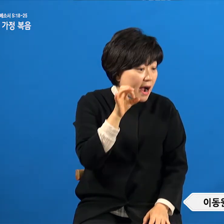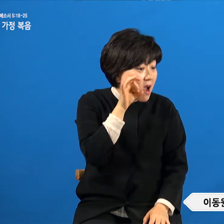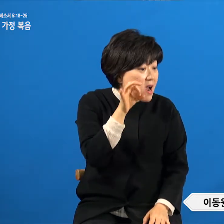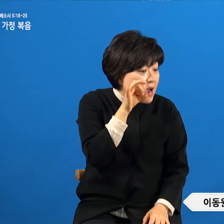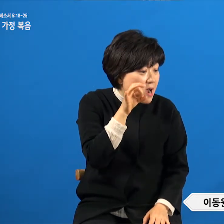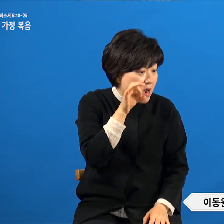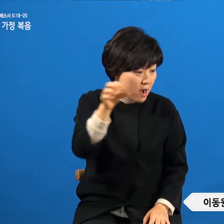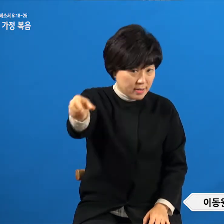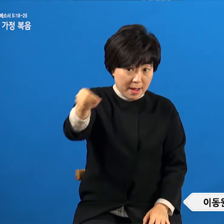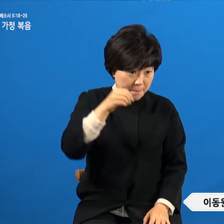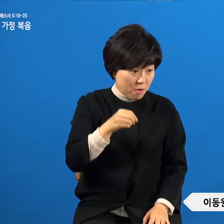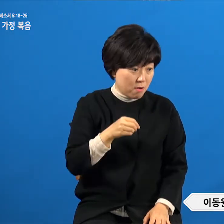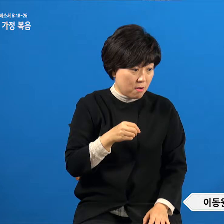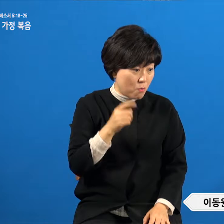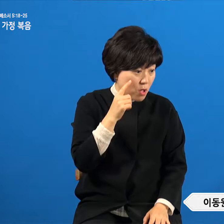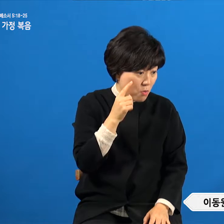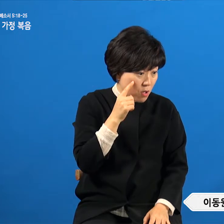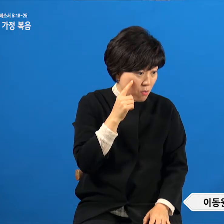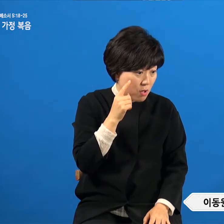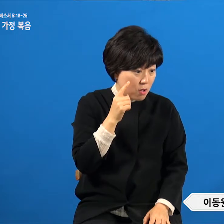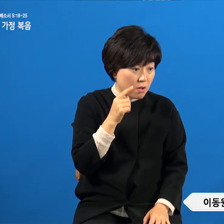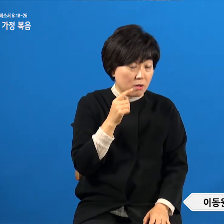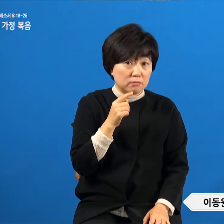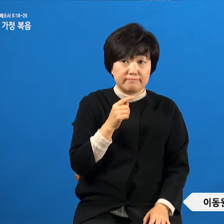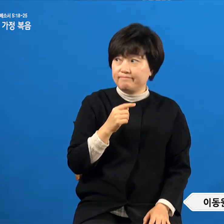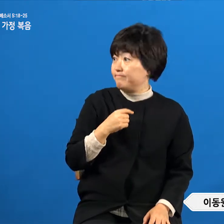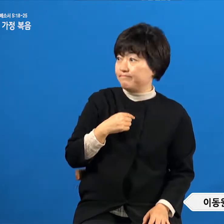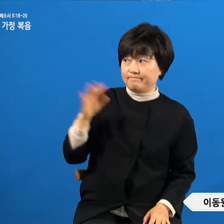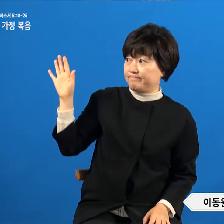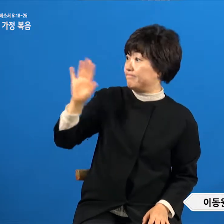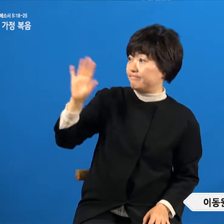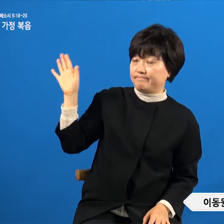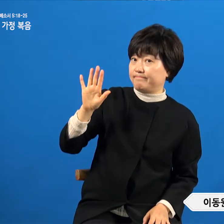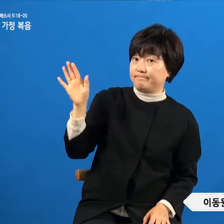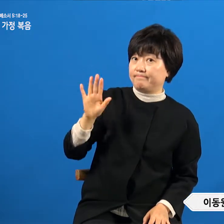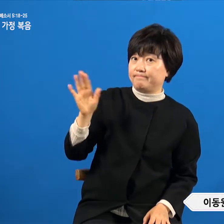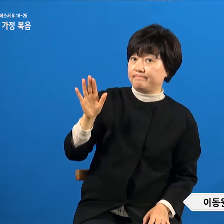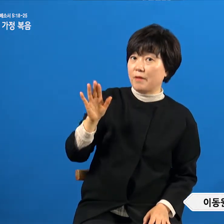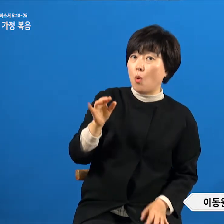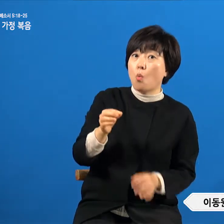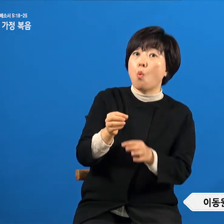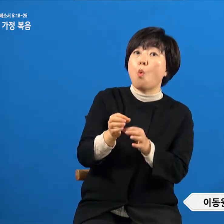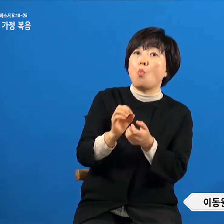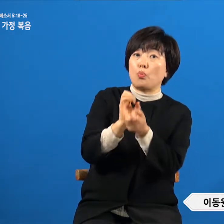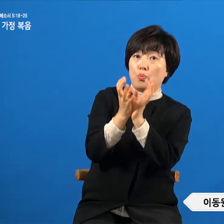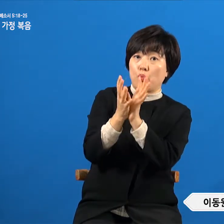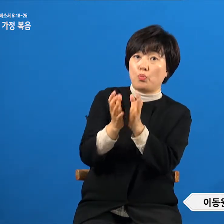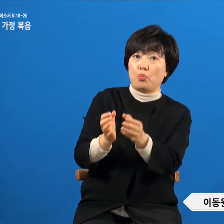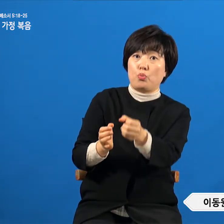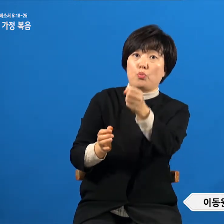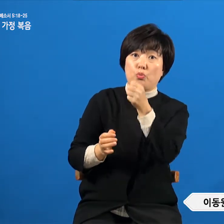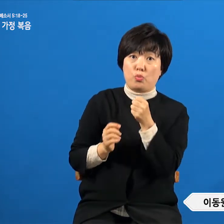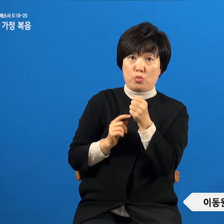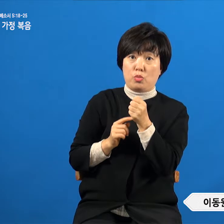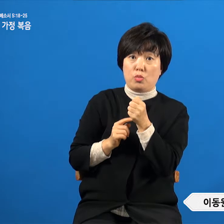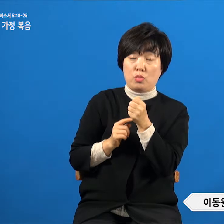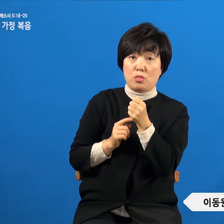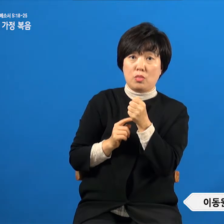캔디. 근데 막 몸을, 모션을 보여주면서 싫다는 표정을 지면서 꽃을 잡고 있는 거예요. 할 수